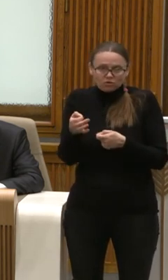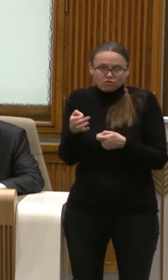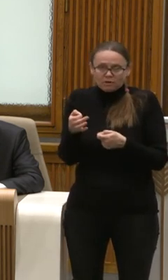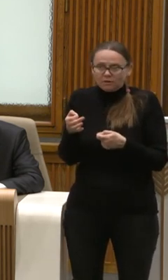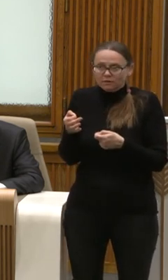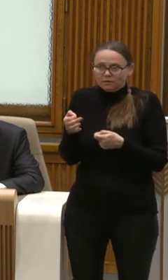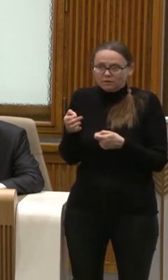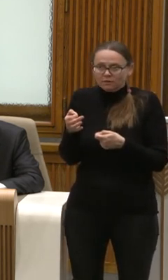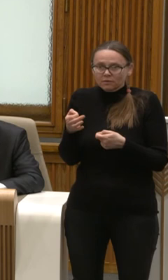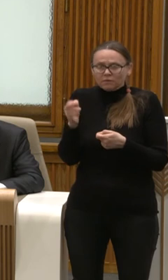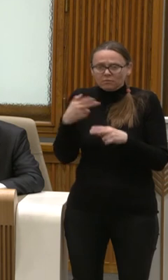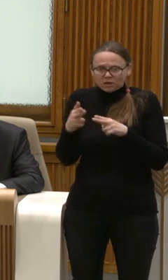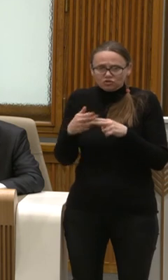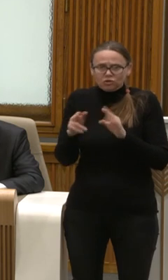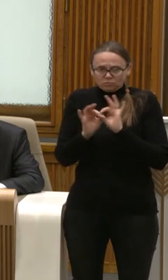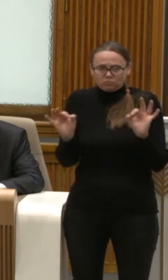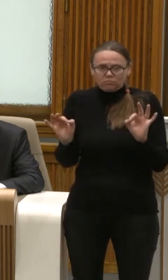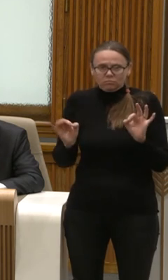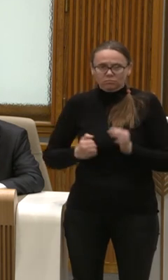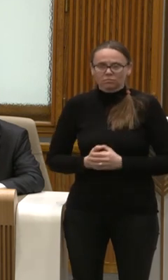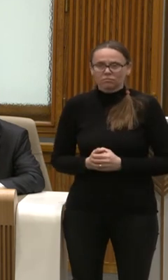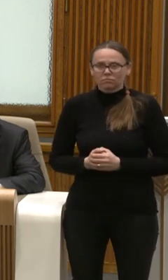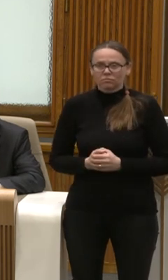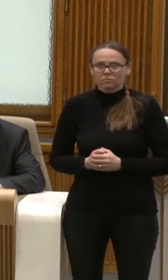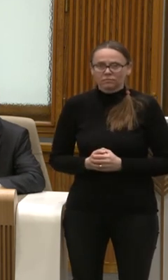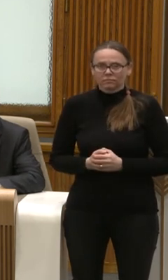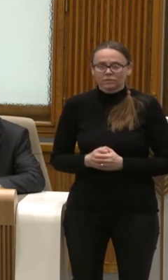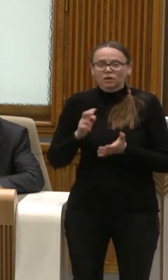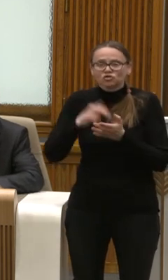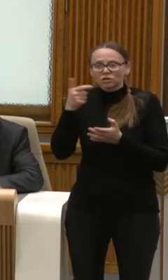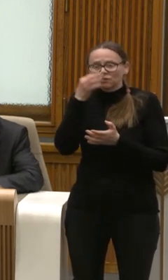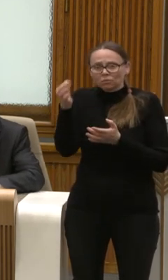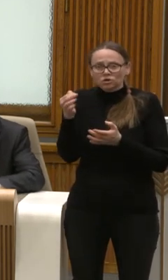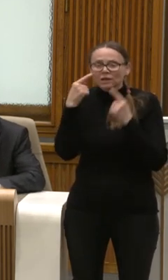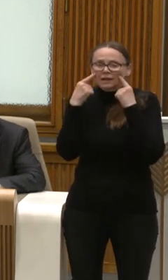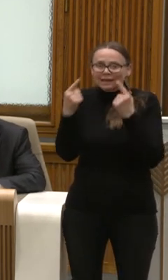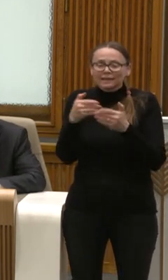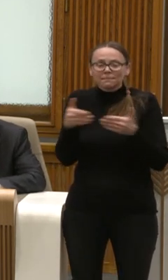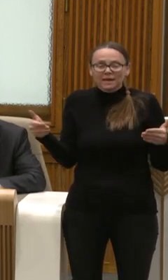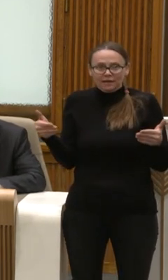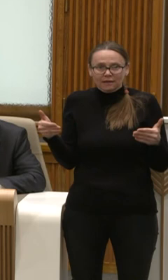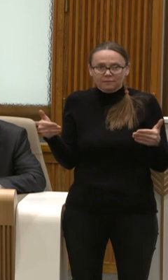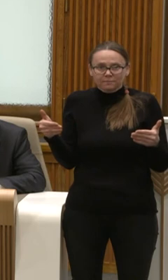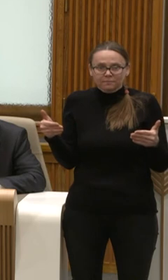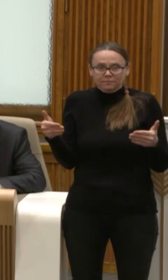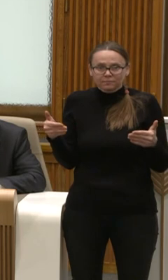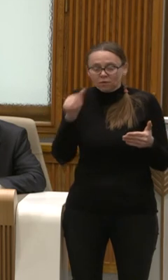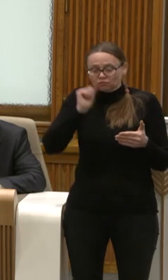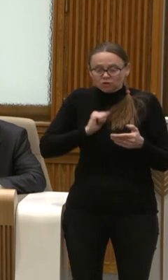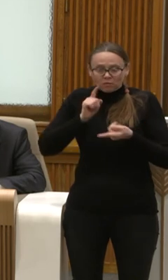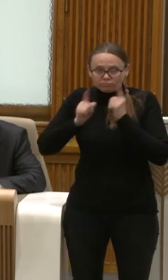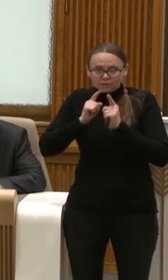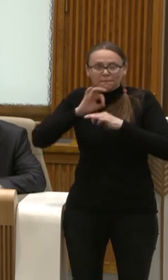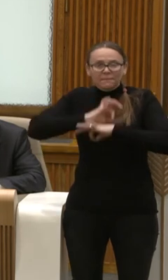Me, bo tudi volj, ja, seveda, se je prav. Zdaj, glede meje, jaz sem včeraj govoril